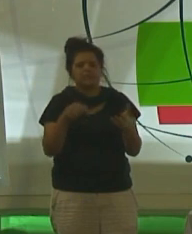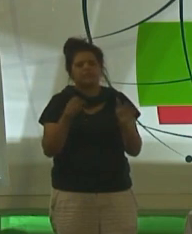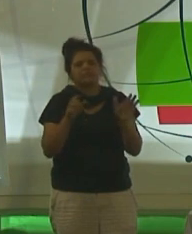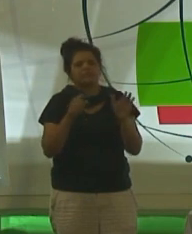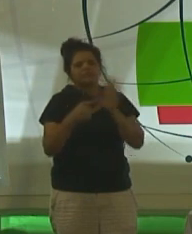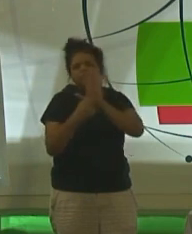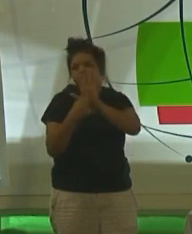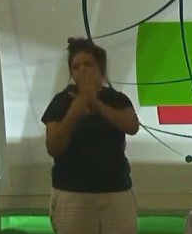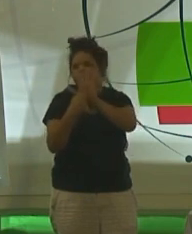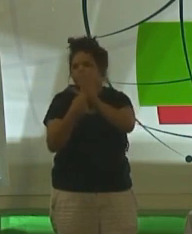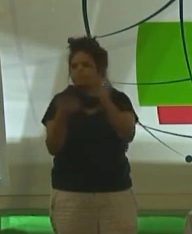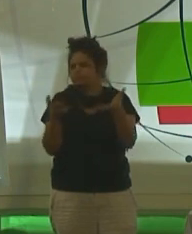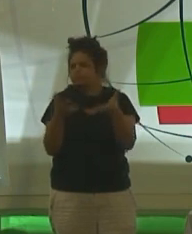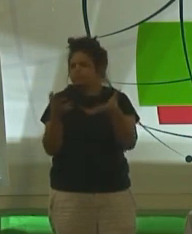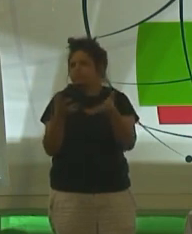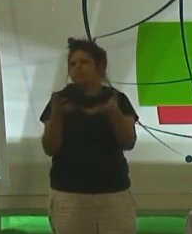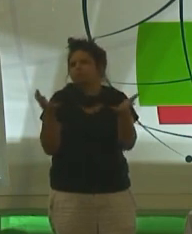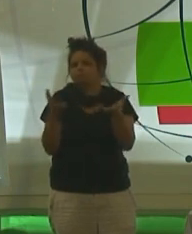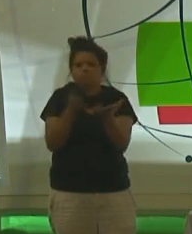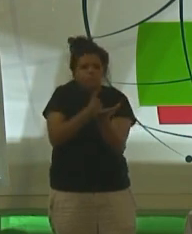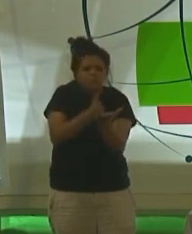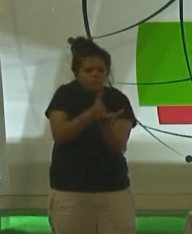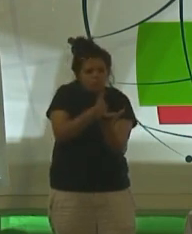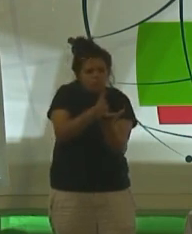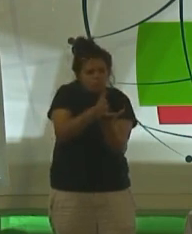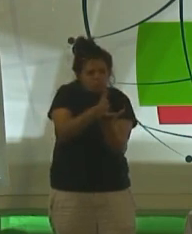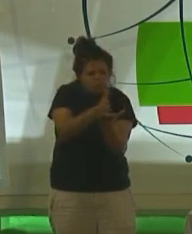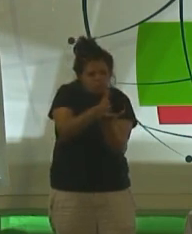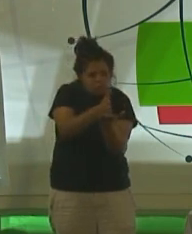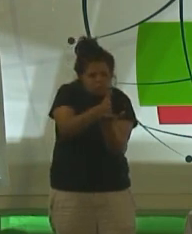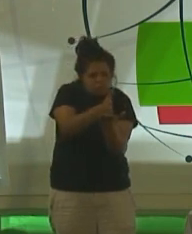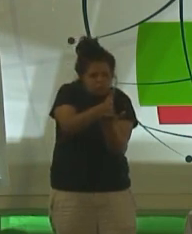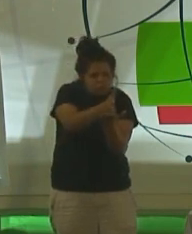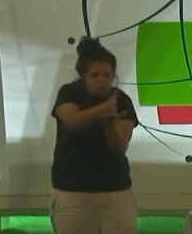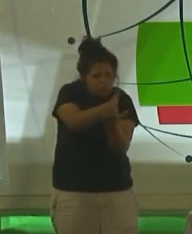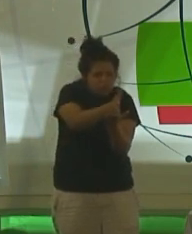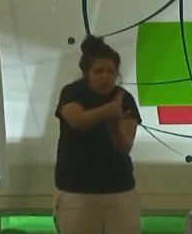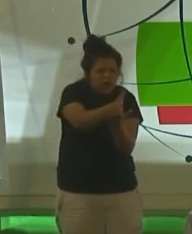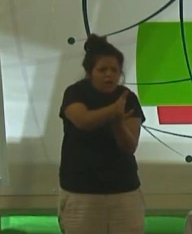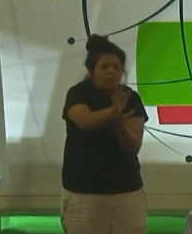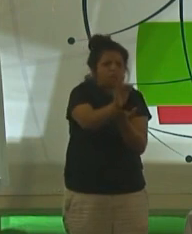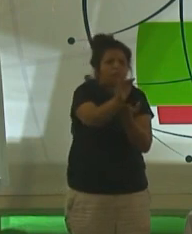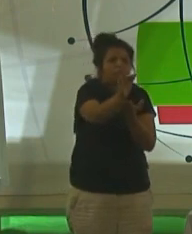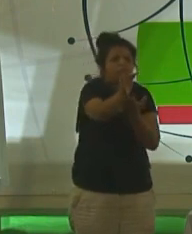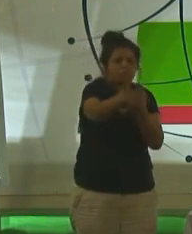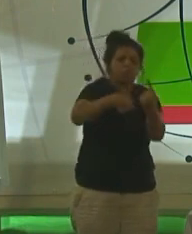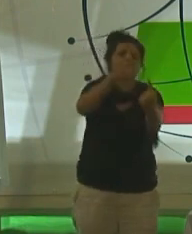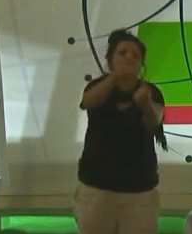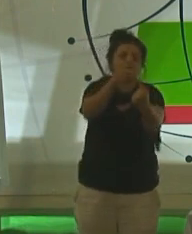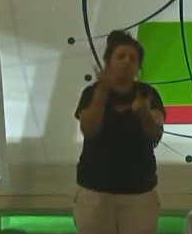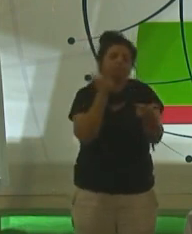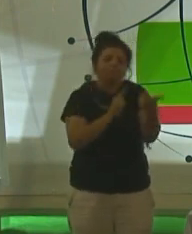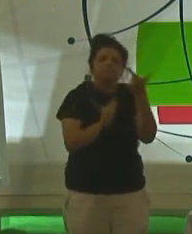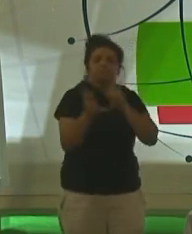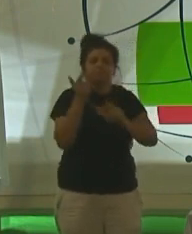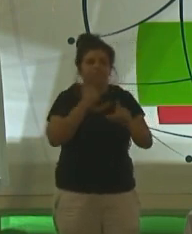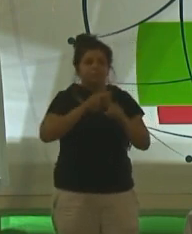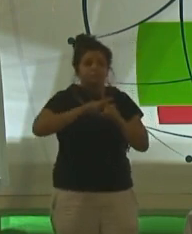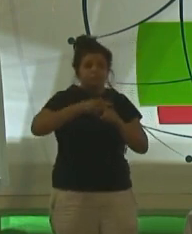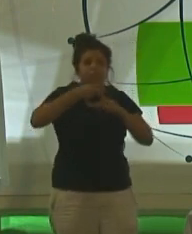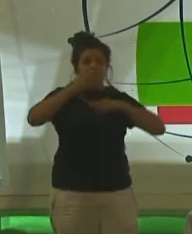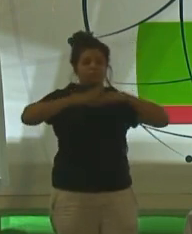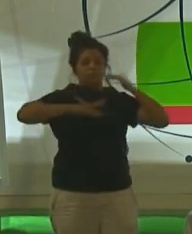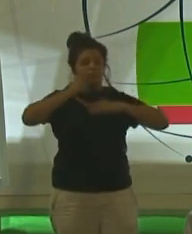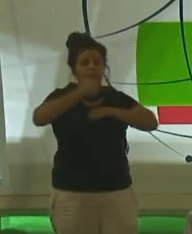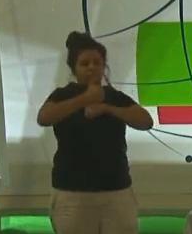de que a gente está no caminho certo, que a gente tem construído ações que têm potencializado o nosso trabalho. Tanto